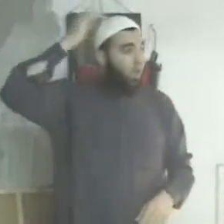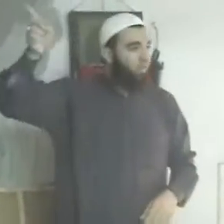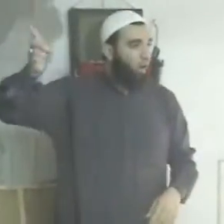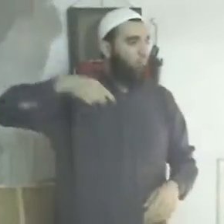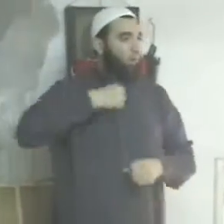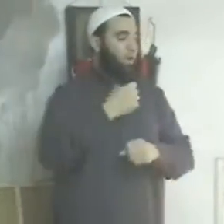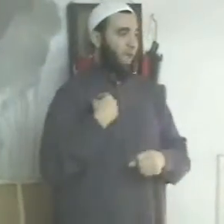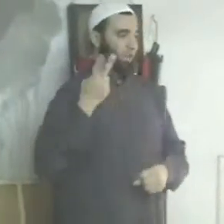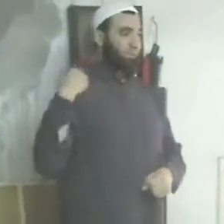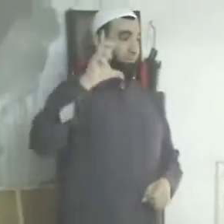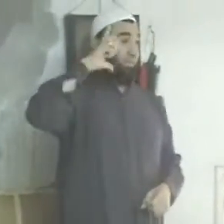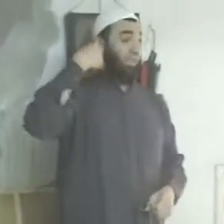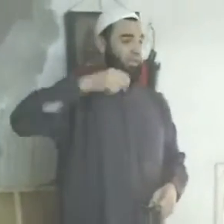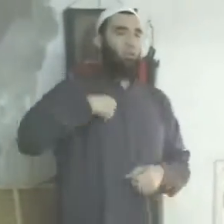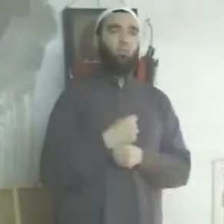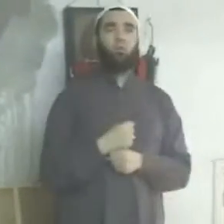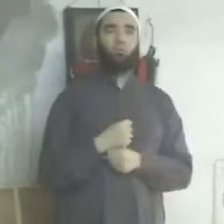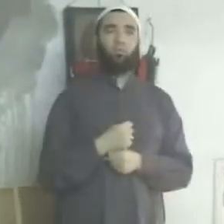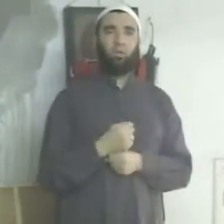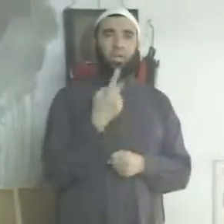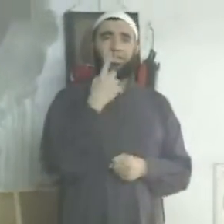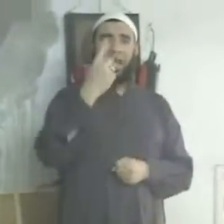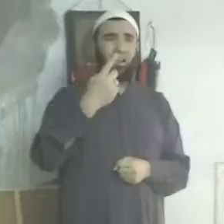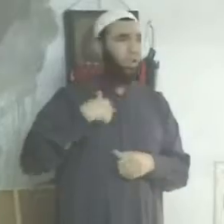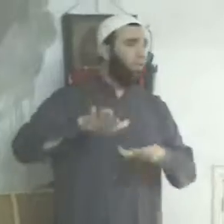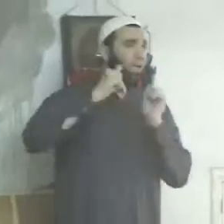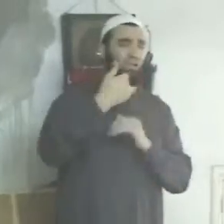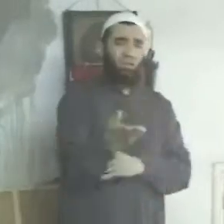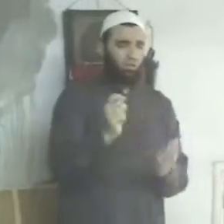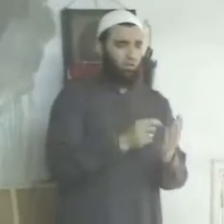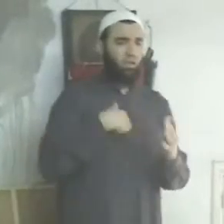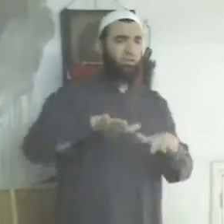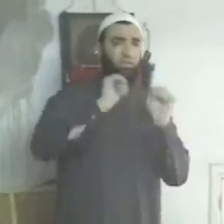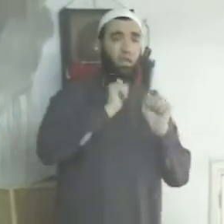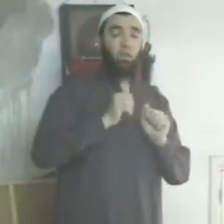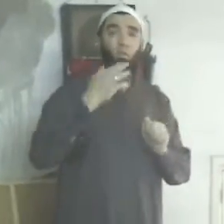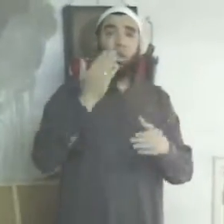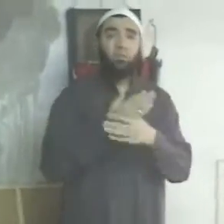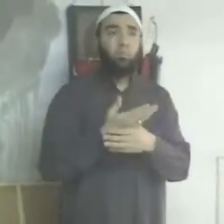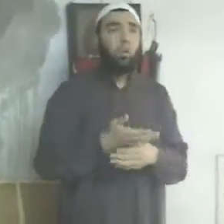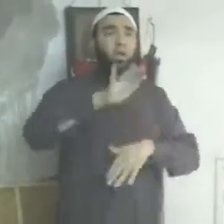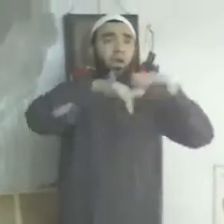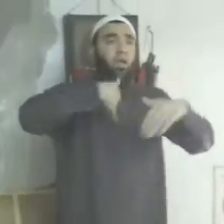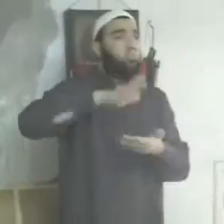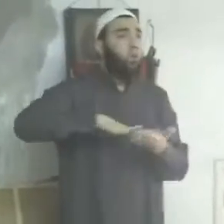ما فيش ولا قضيه لا مستعجله ولا مستهلكه ولا ما فيش. الناس